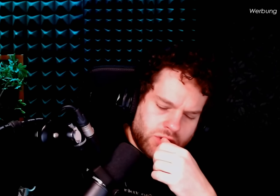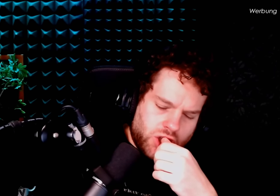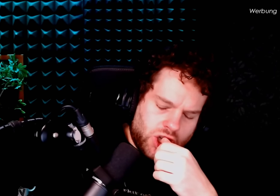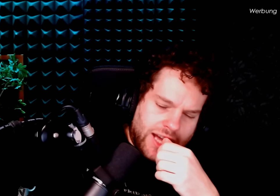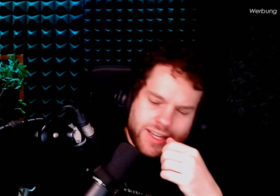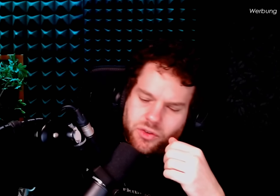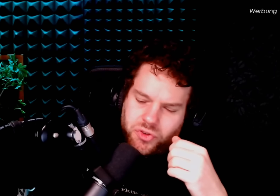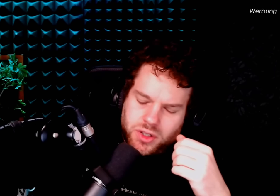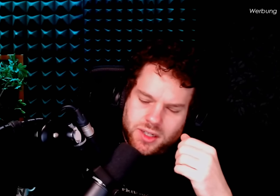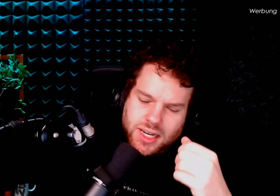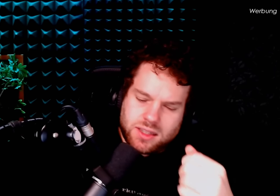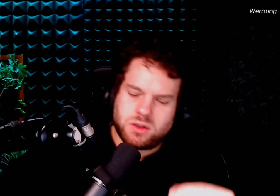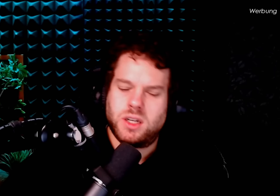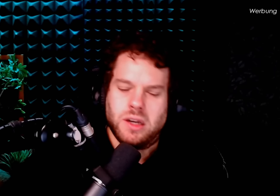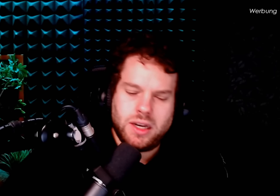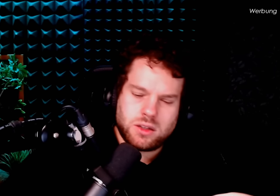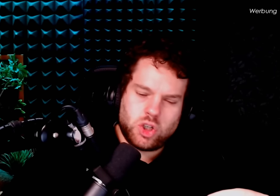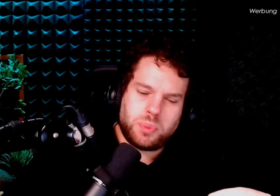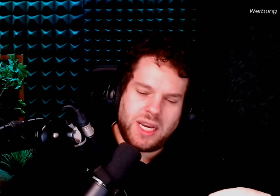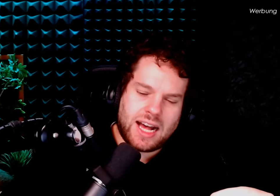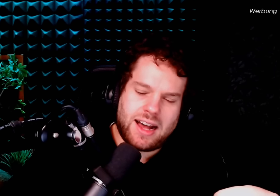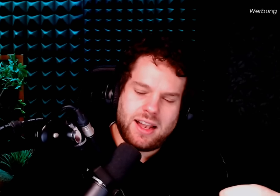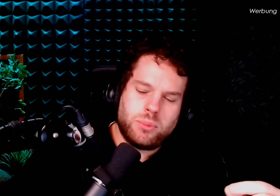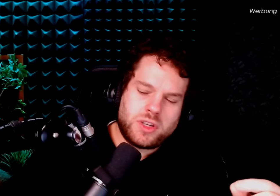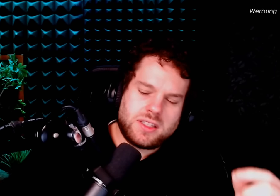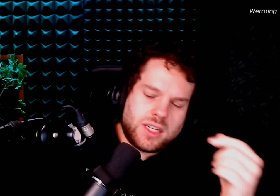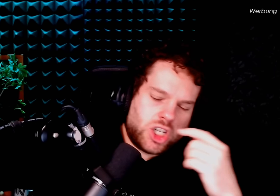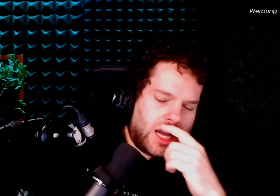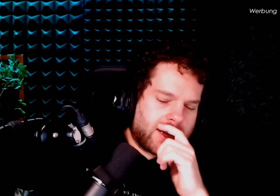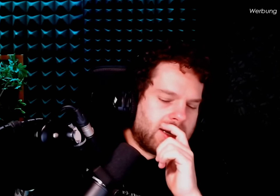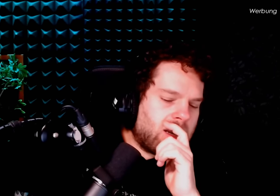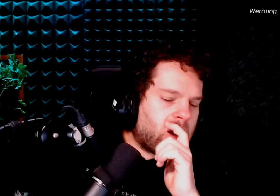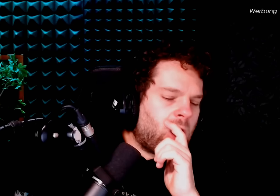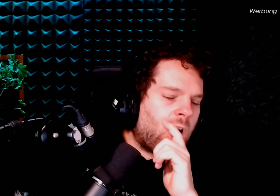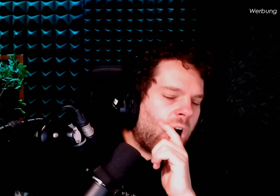Wir haben so ne Schlange gefunden. Die hat so ne... So ein Spiralmuster der Schlange entlang. Aha.